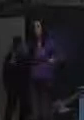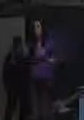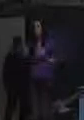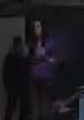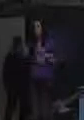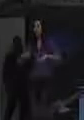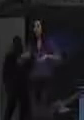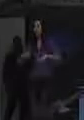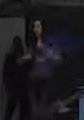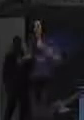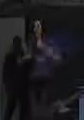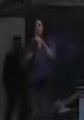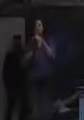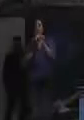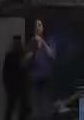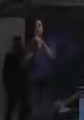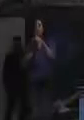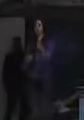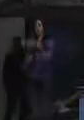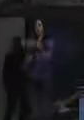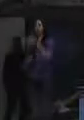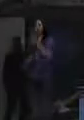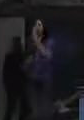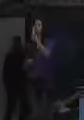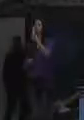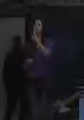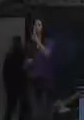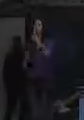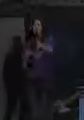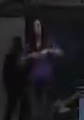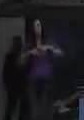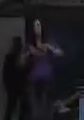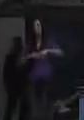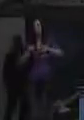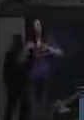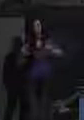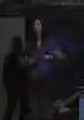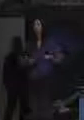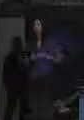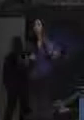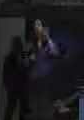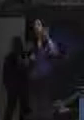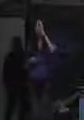de Ponta da Tulha. Sala das sessões, Câmara Municipal de Ilhéus.